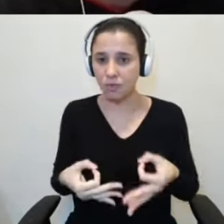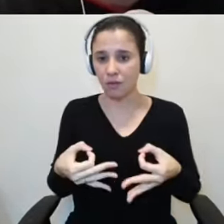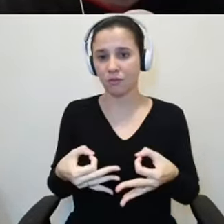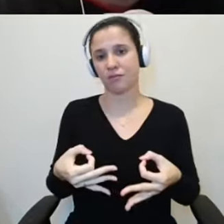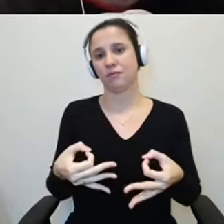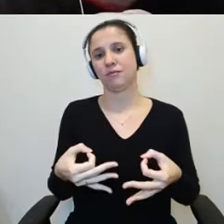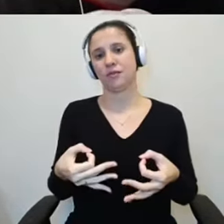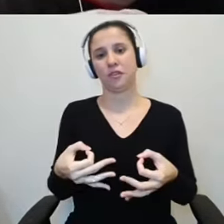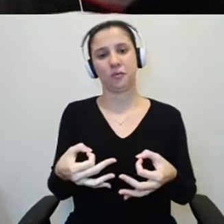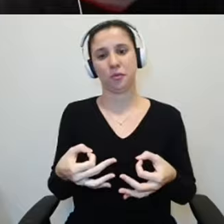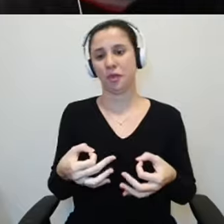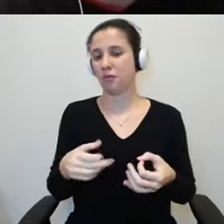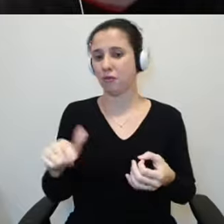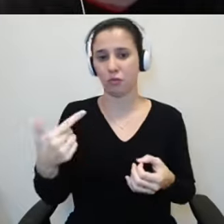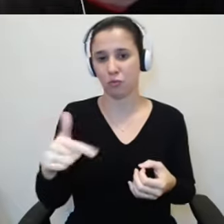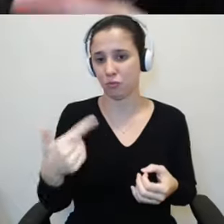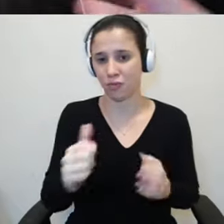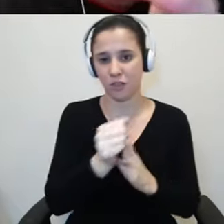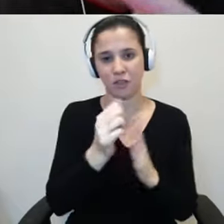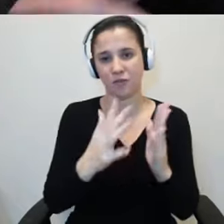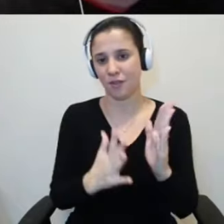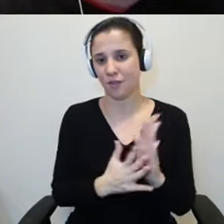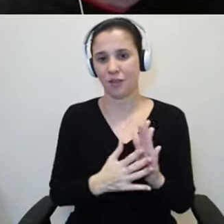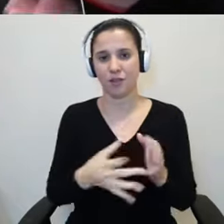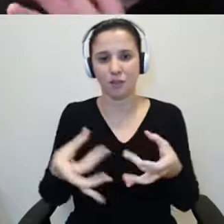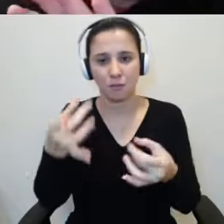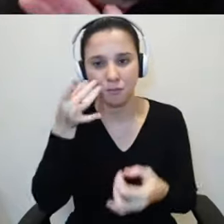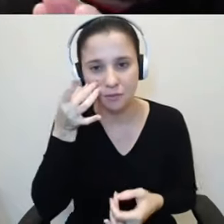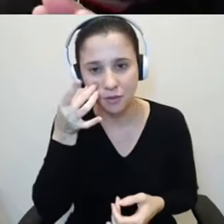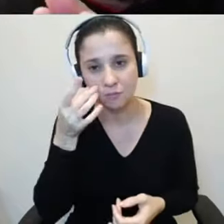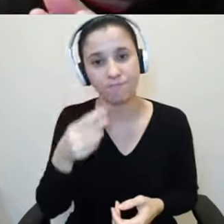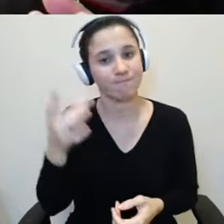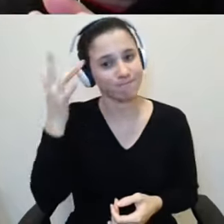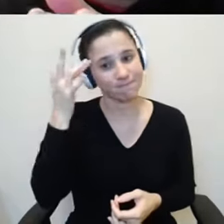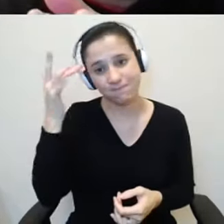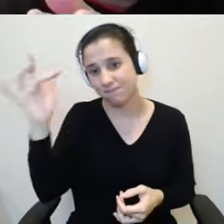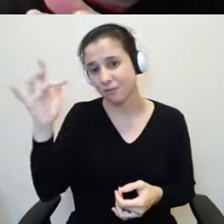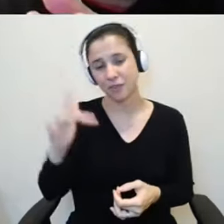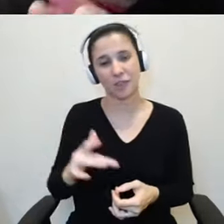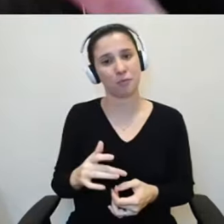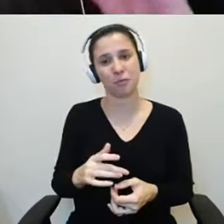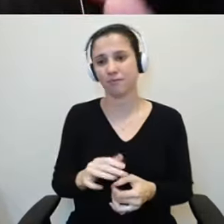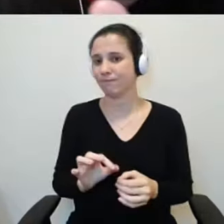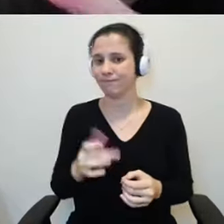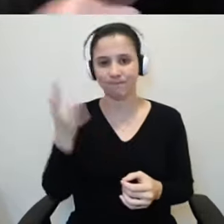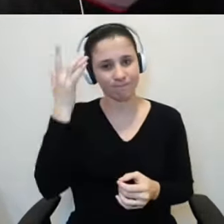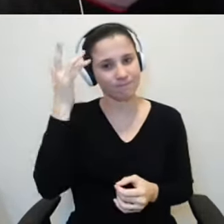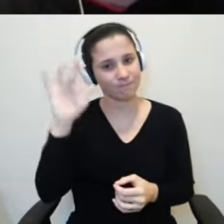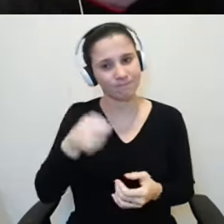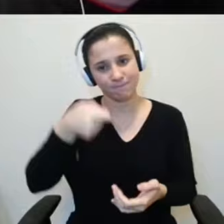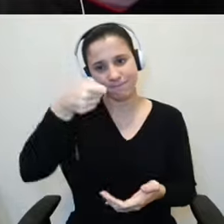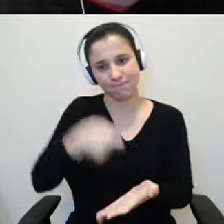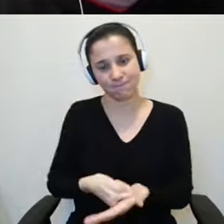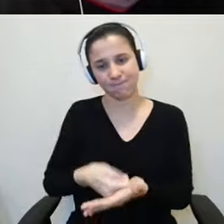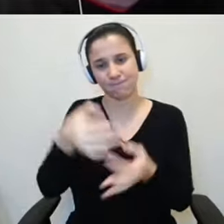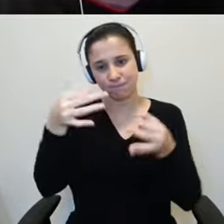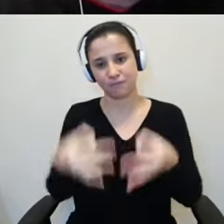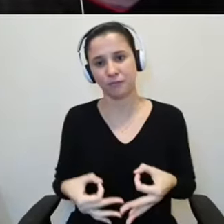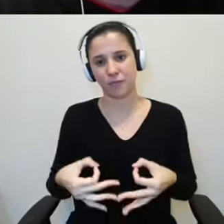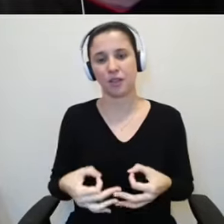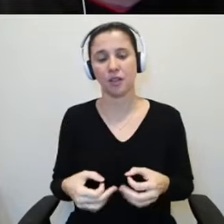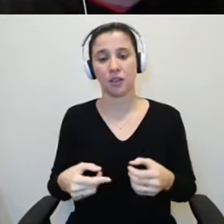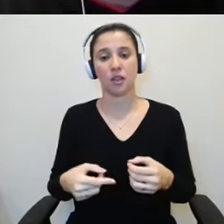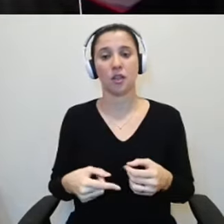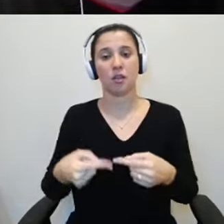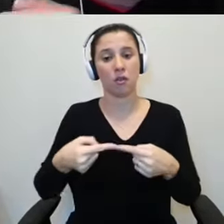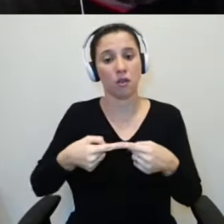atividades presenciais, que seria possível terminar o curso à distância. Então não dá para a gente definir. Na semana do dia 13 a gente